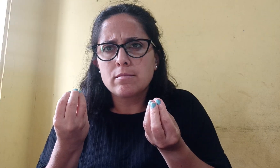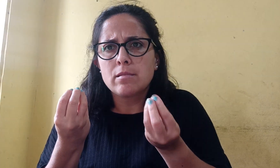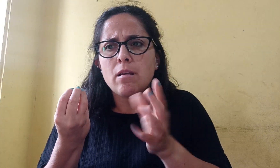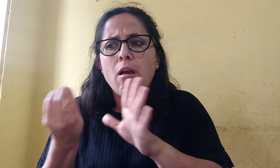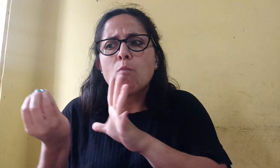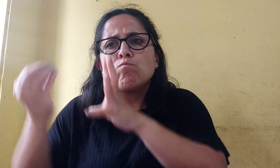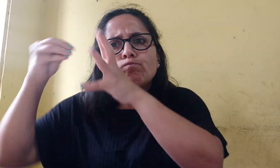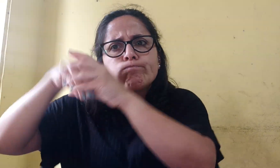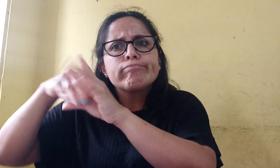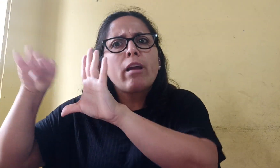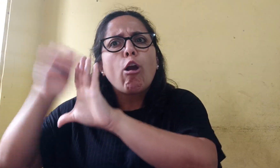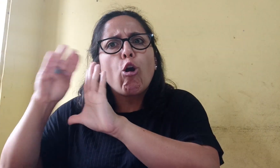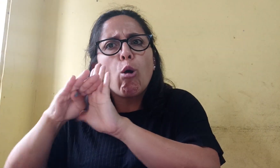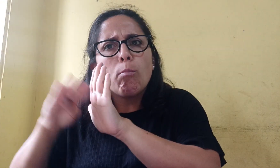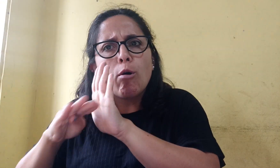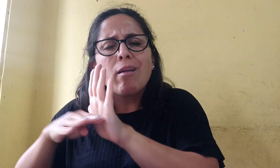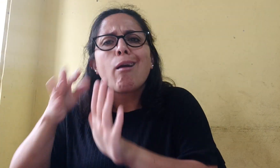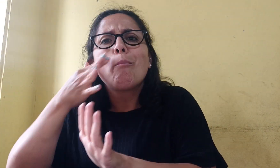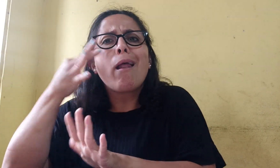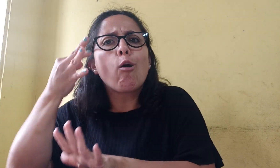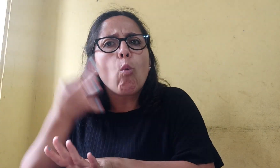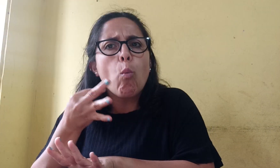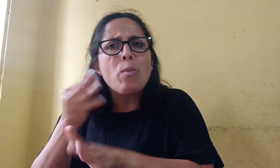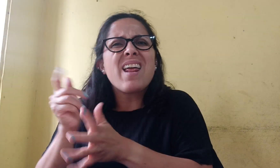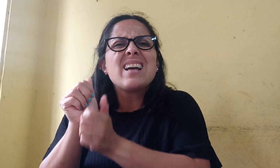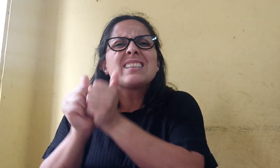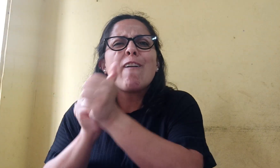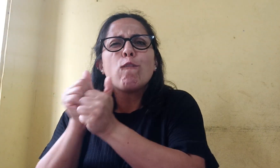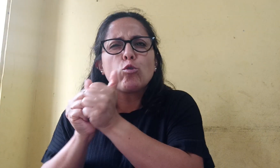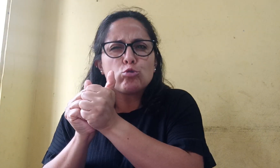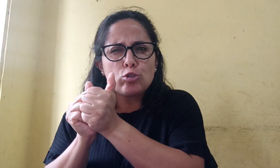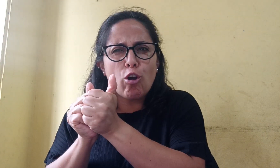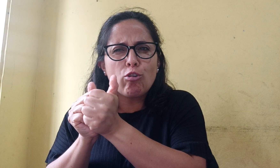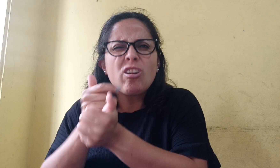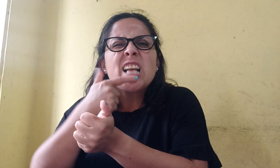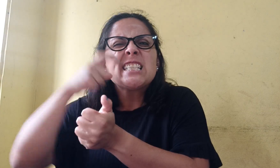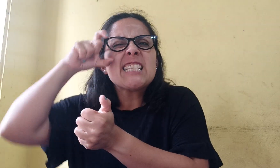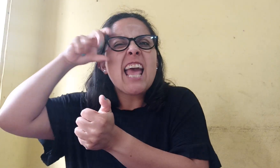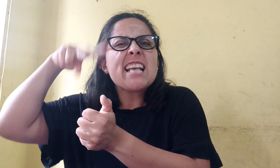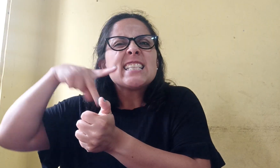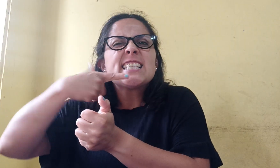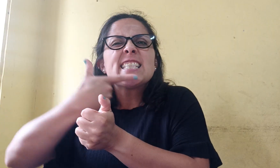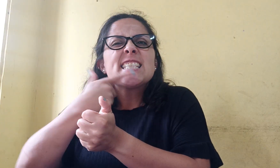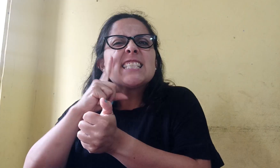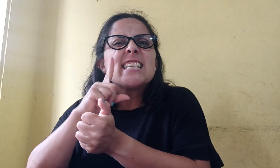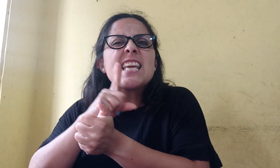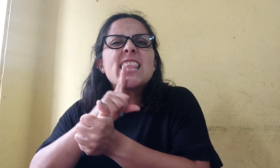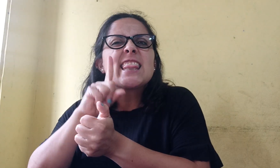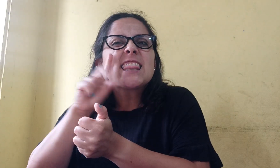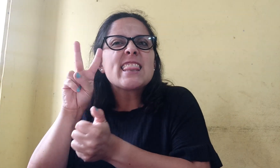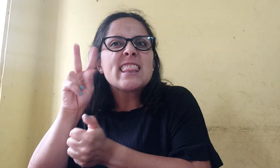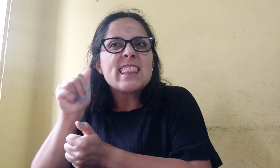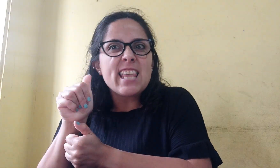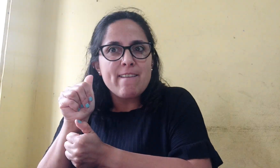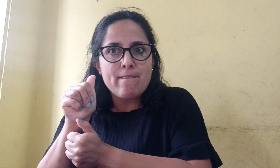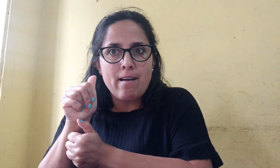componentes que van a cumplir con esa función sensitiva que hablábamos hace un ratito, ¿sí? En el caso del sistema nervioso somático, o